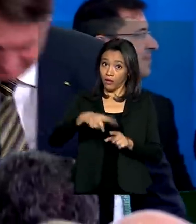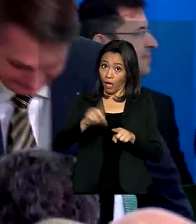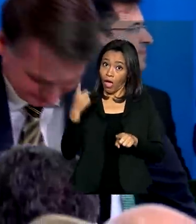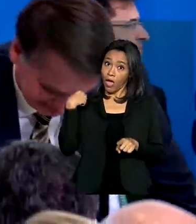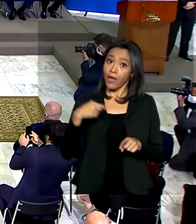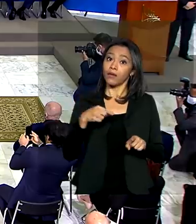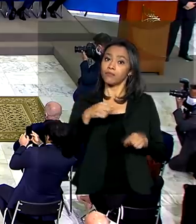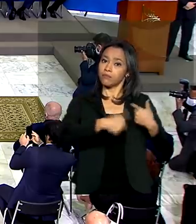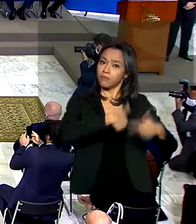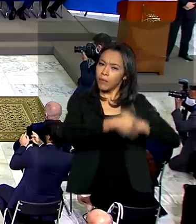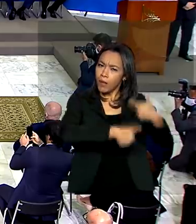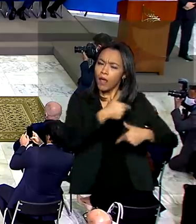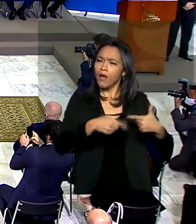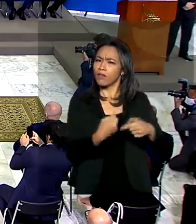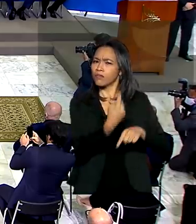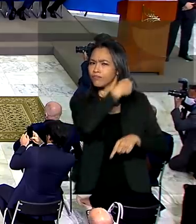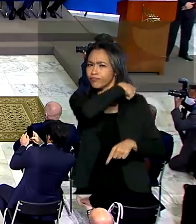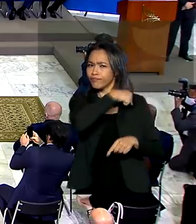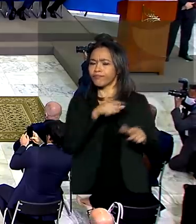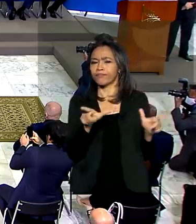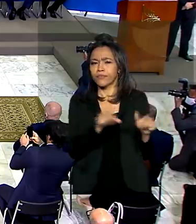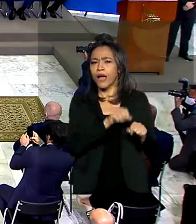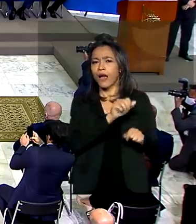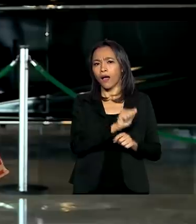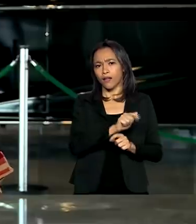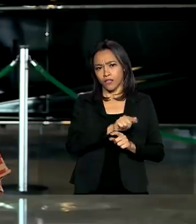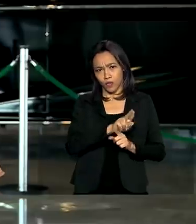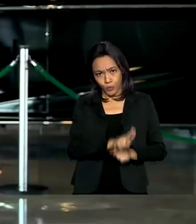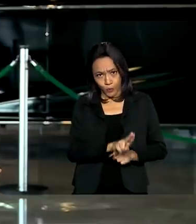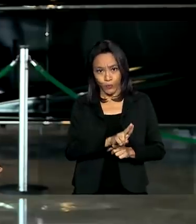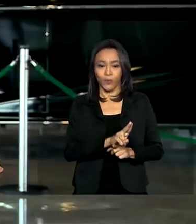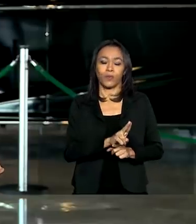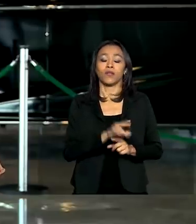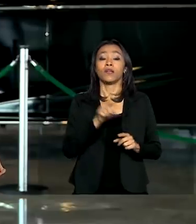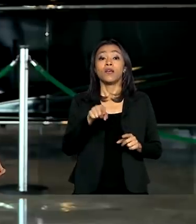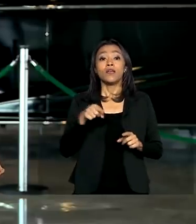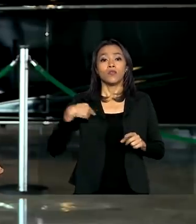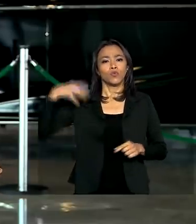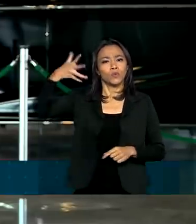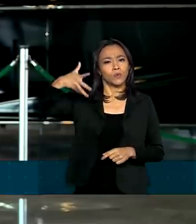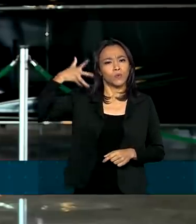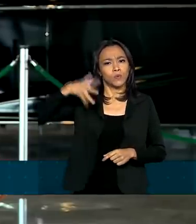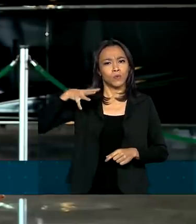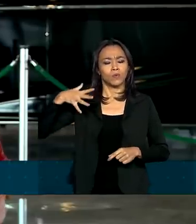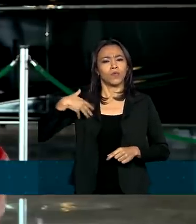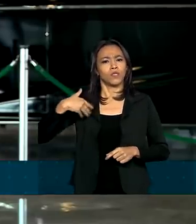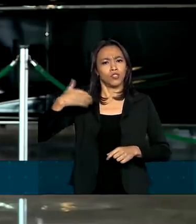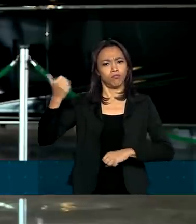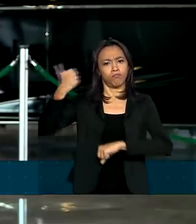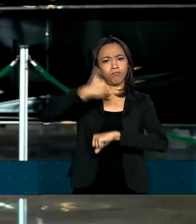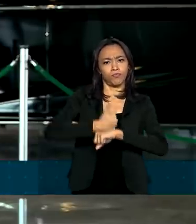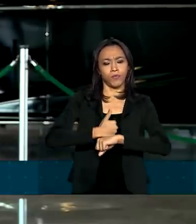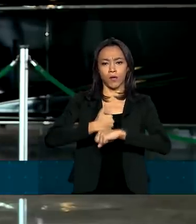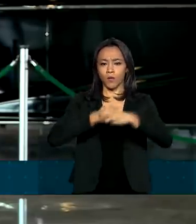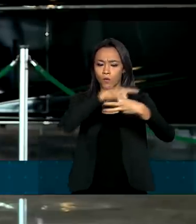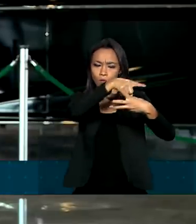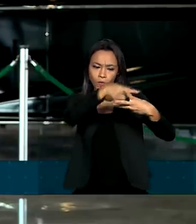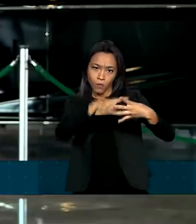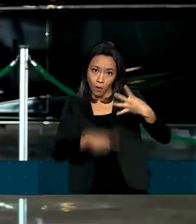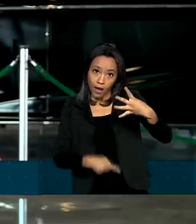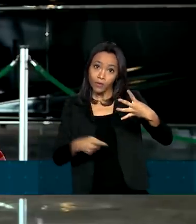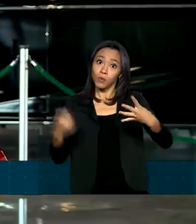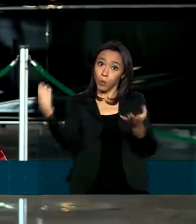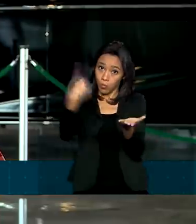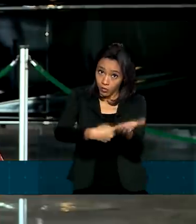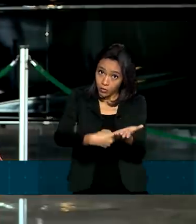de advogado-geral da união desde o início do governo de jair bolsonaro no discurso de posse andré mendonça fez quatro compromissos com a